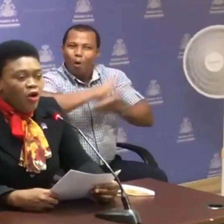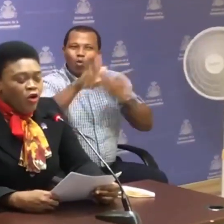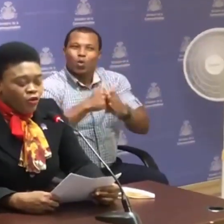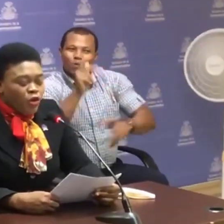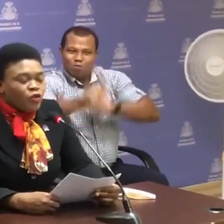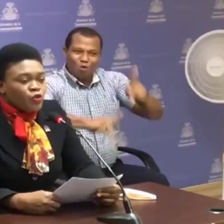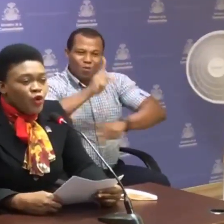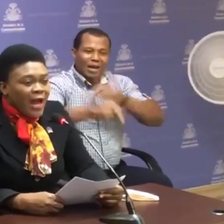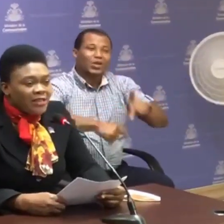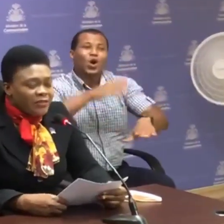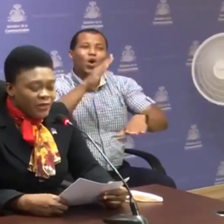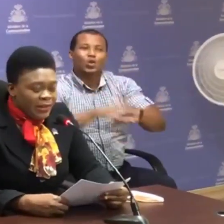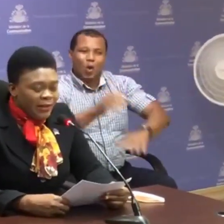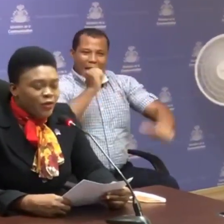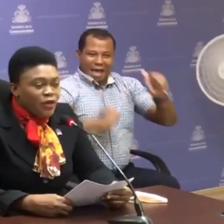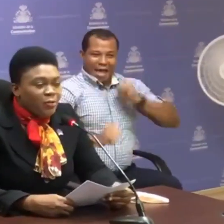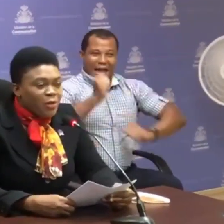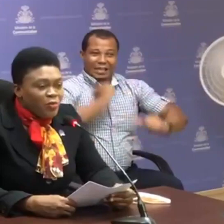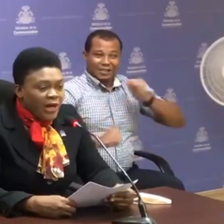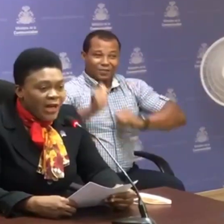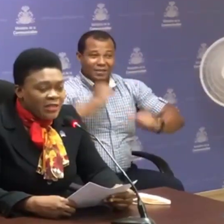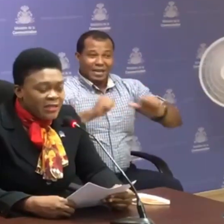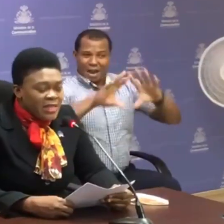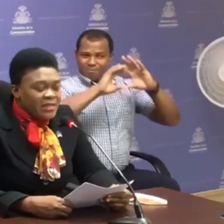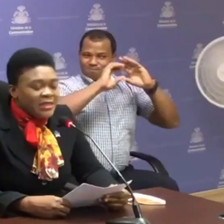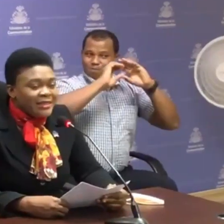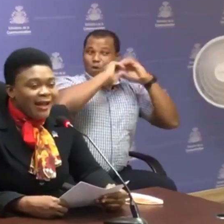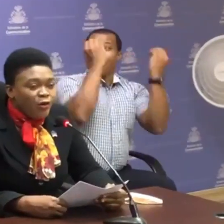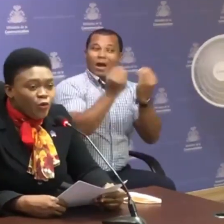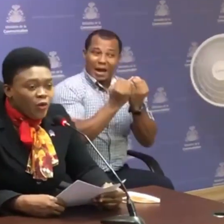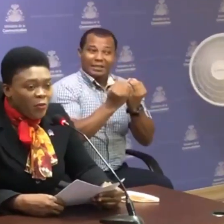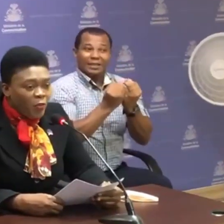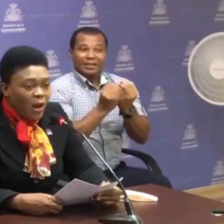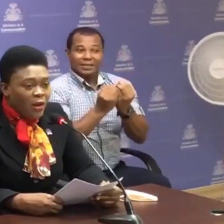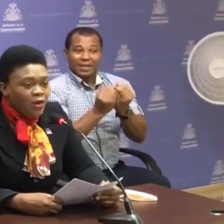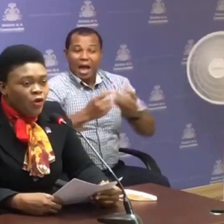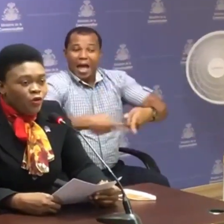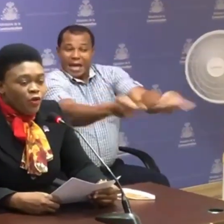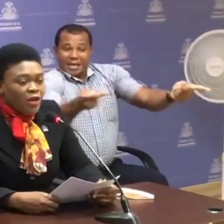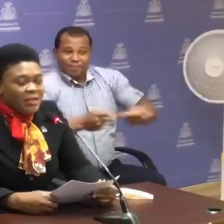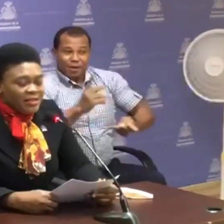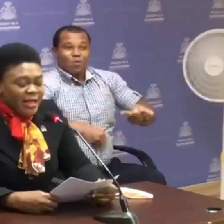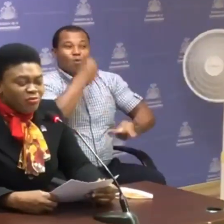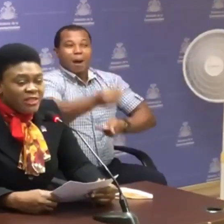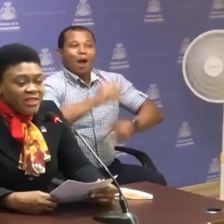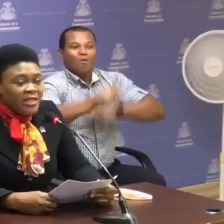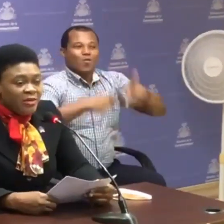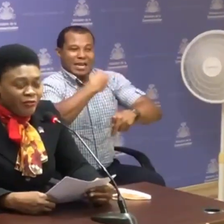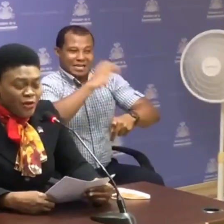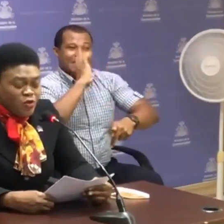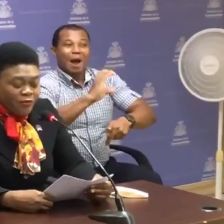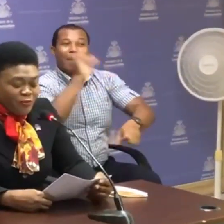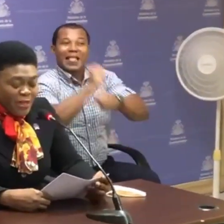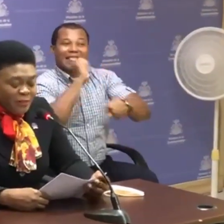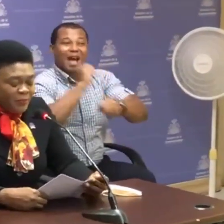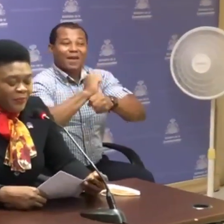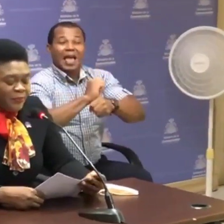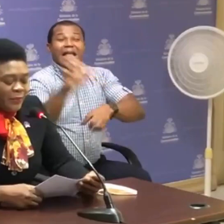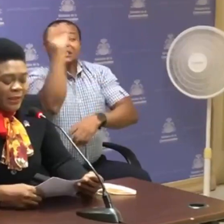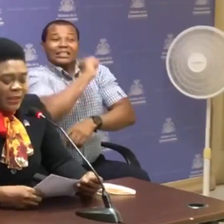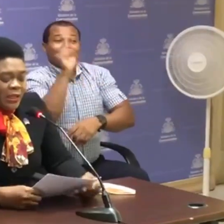hein, donc sur une activité que nous avons pour réaliser qui c'est le salon de l'emploi donc samedi 29